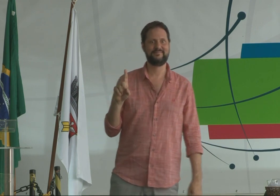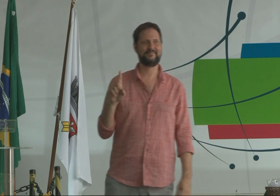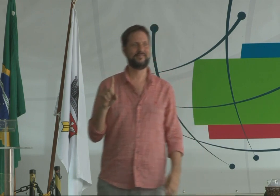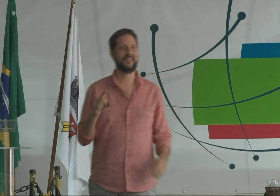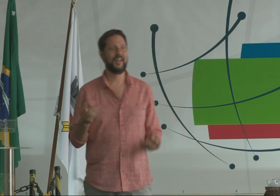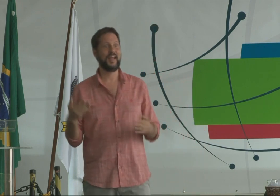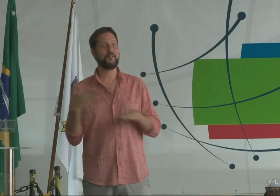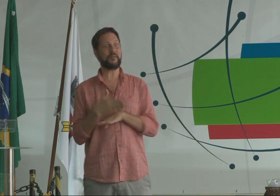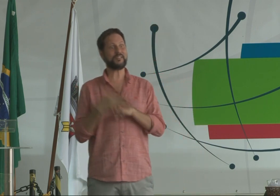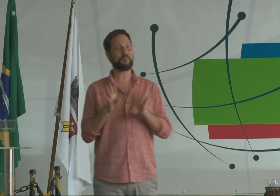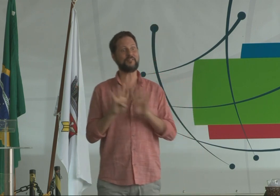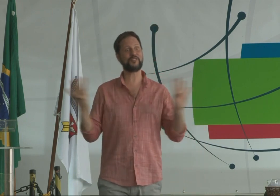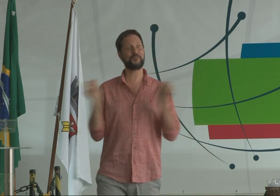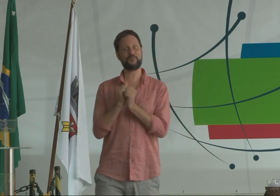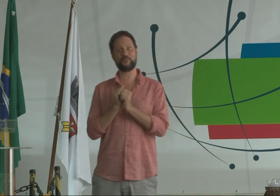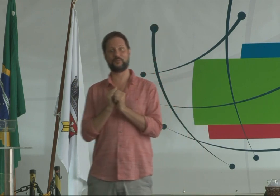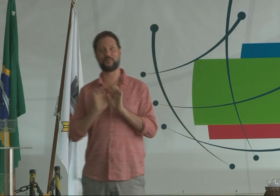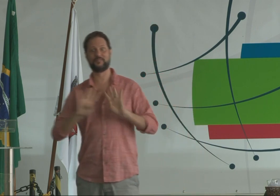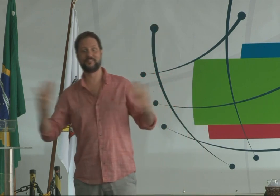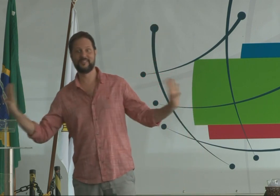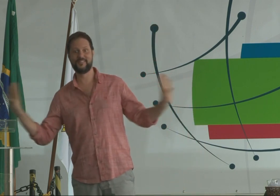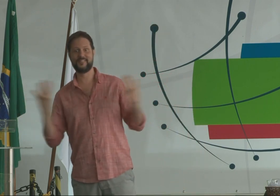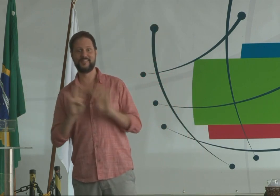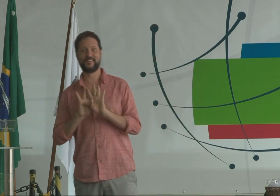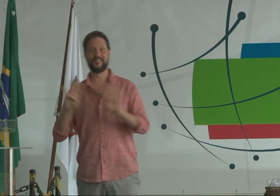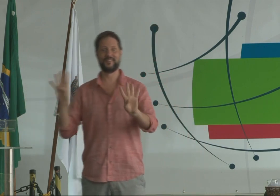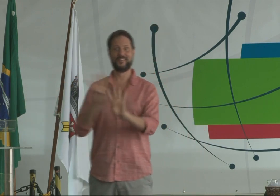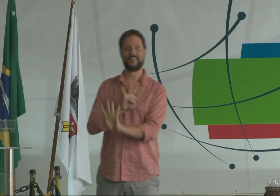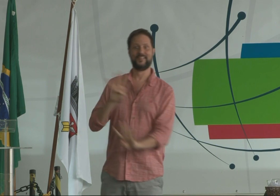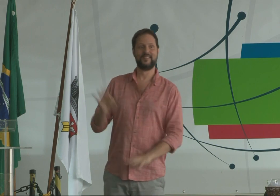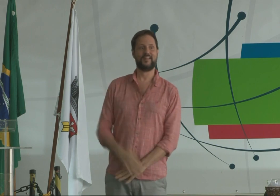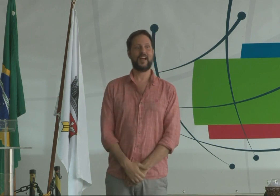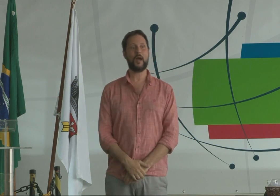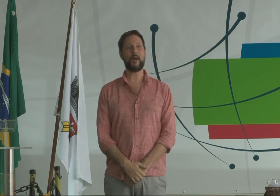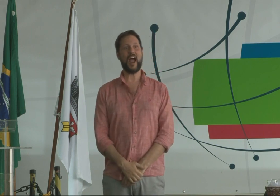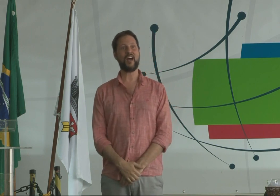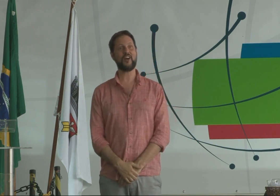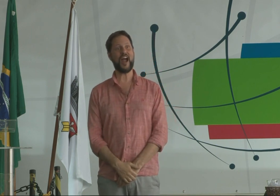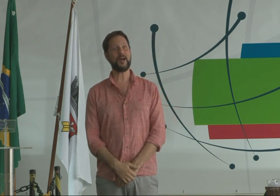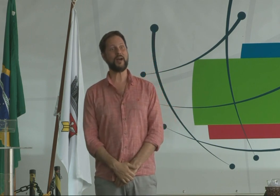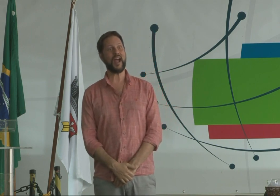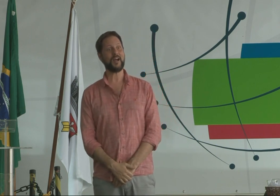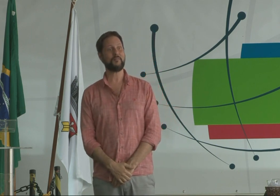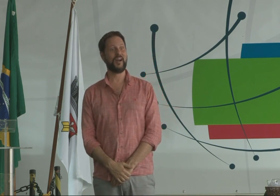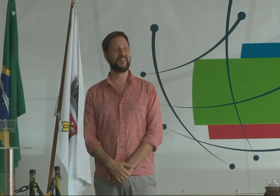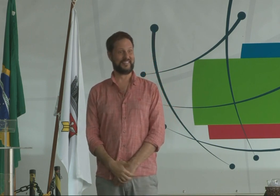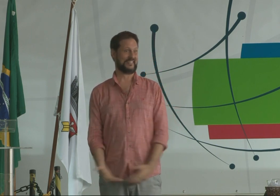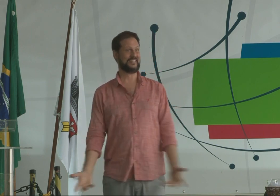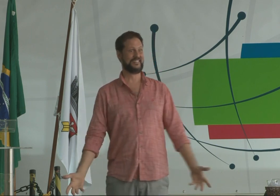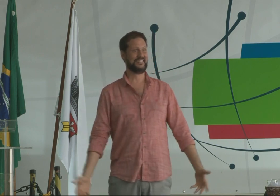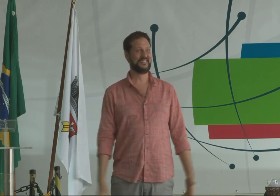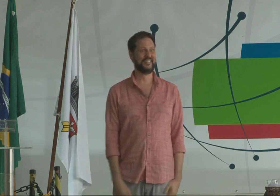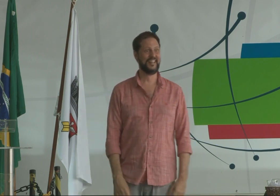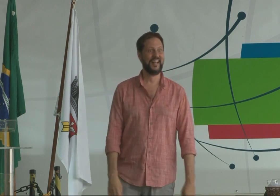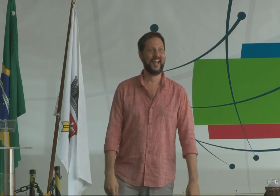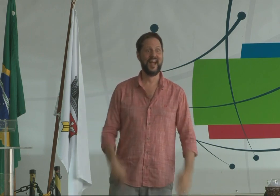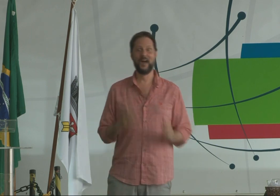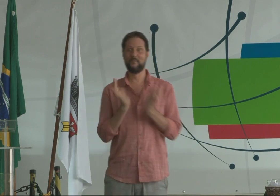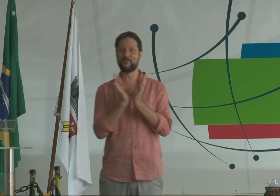Aí eu, peraí, isso, eu vou participar no oral dessa forma, fazer tensa, fazer movimentos articulatórios, ficar fingindo que eu tô